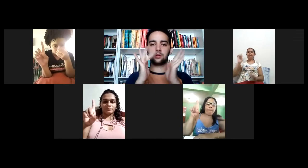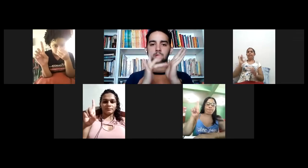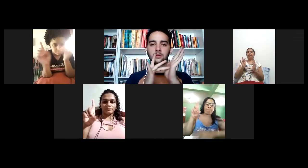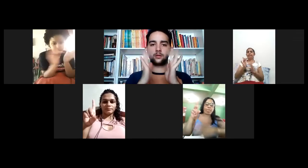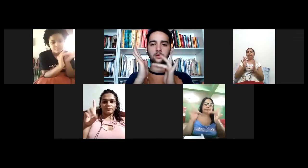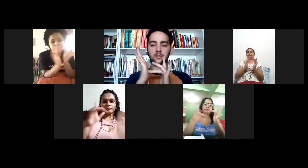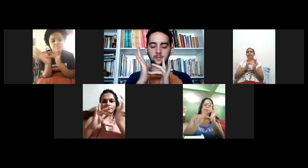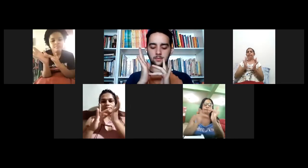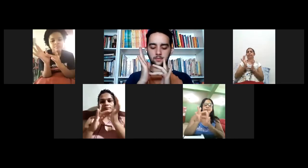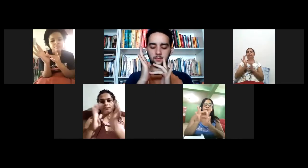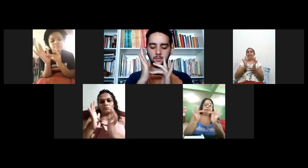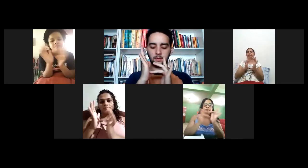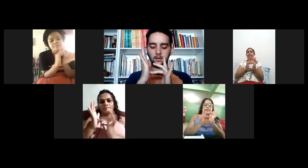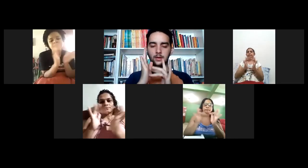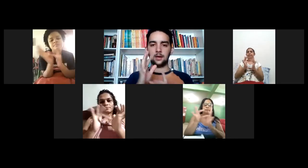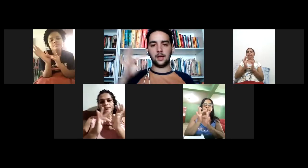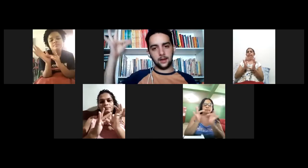Jesus,